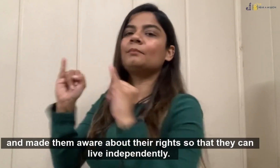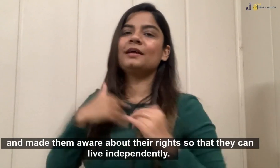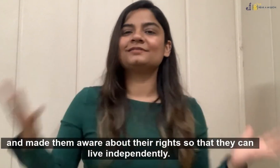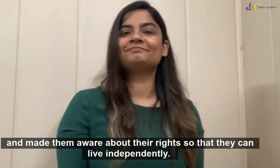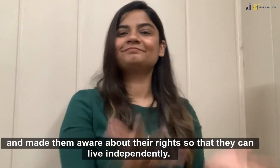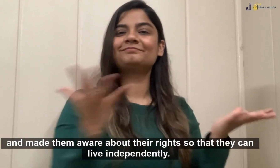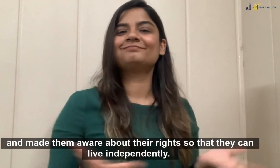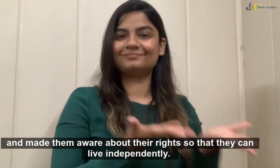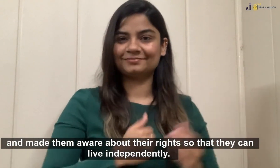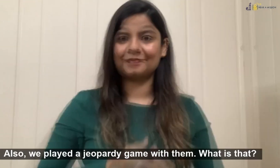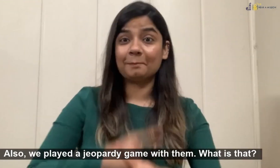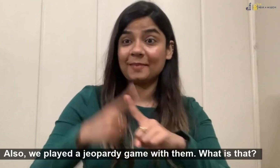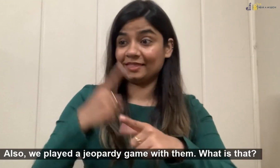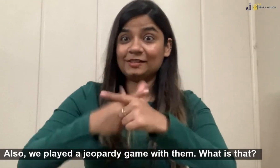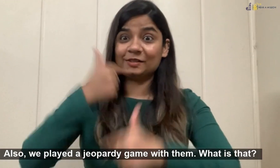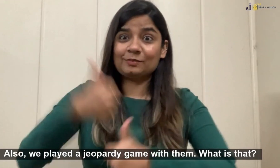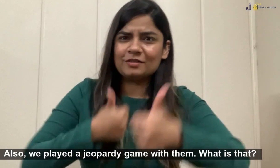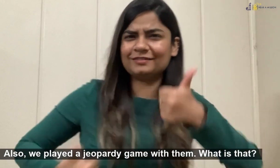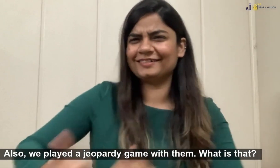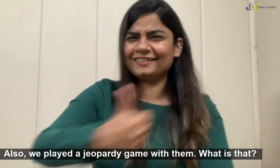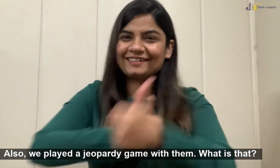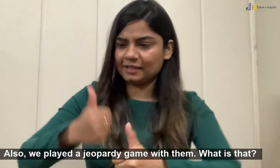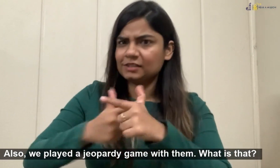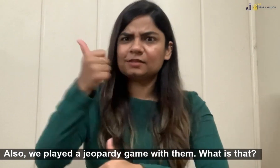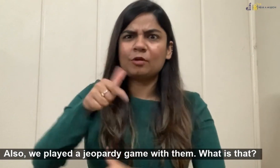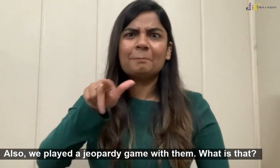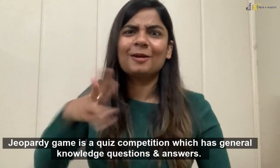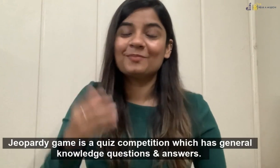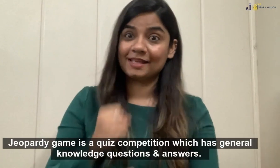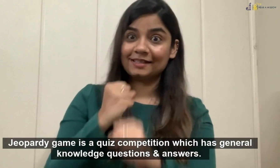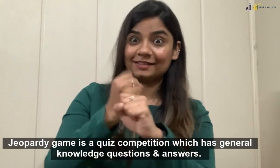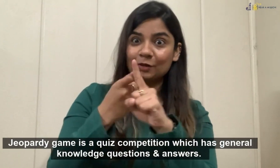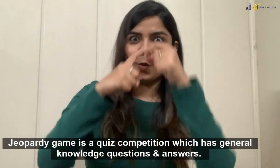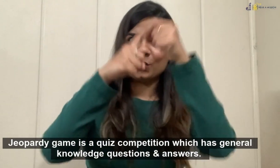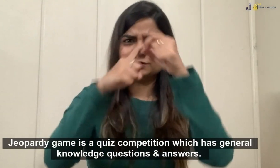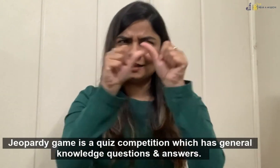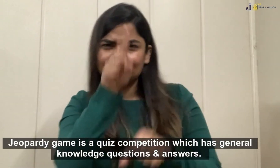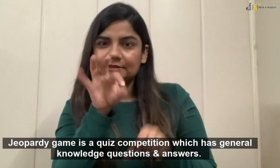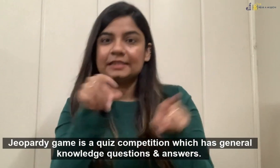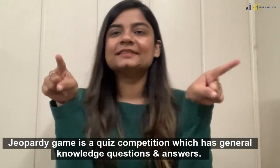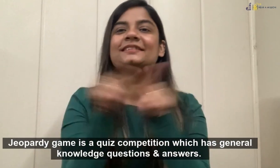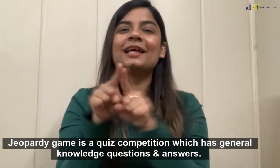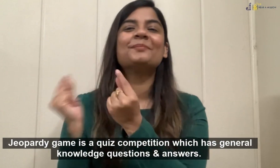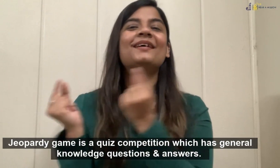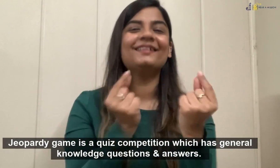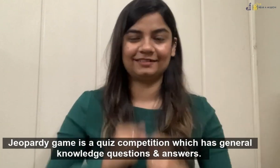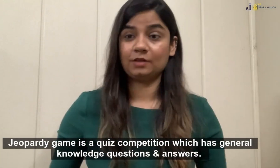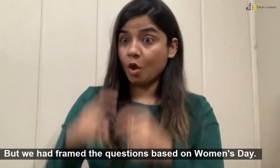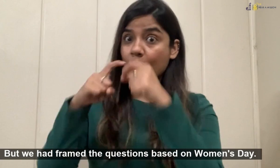आप को सशक्त महसूस कर सके और स्वतंत्र जी सके। हमने जोपाड़ी गेम की भी किया, जिसमें क्विज कंपटीशन था, जो कि सामान्य ज्ञान